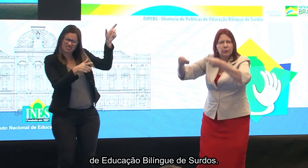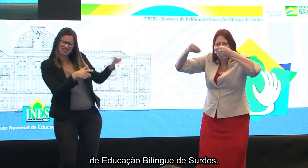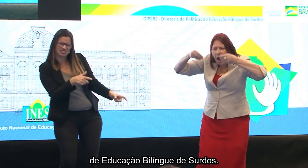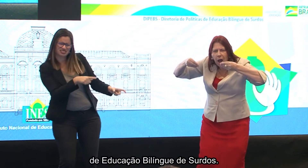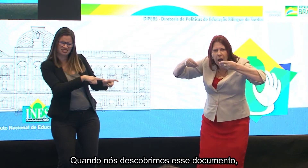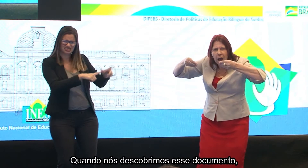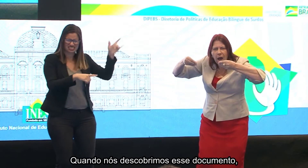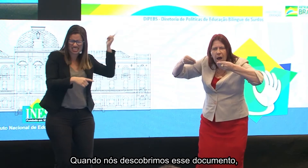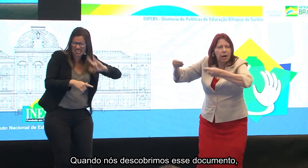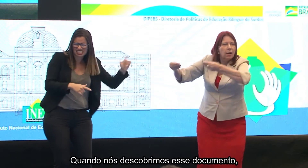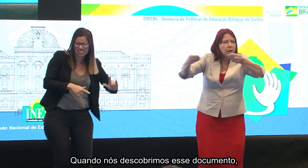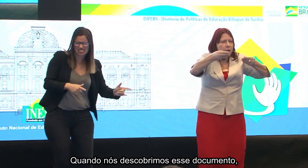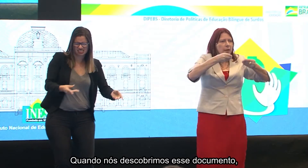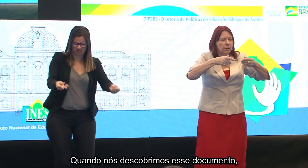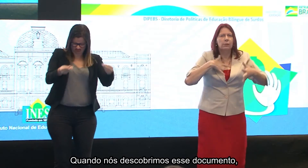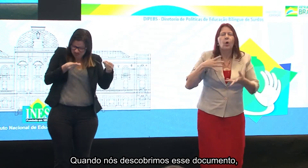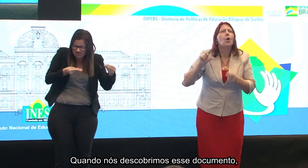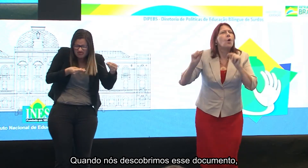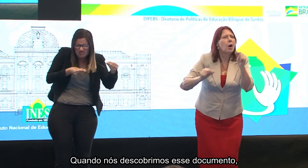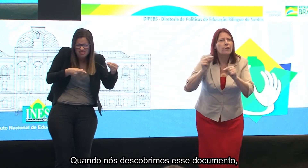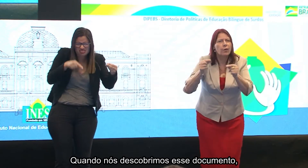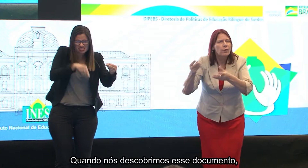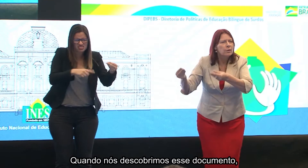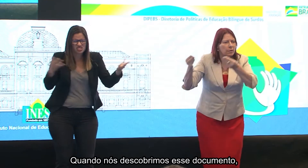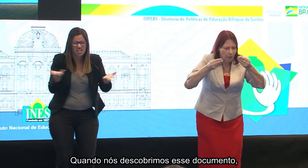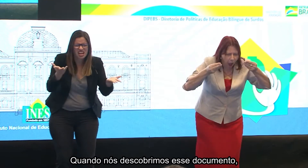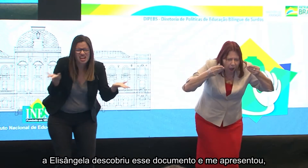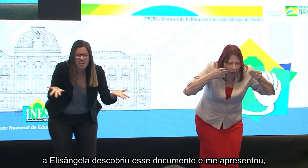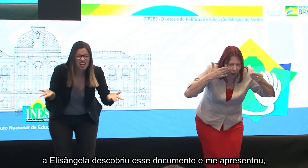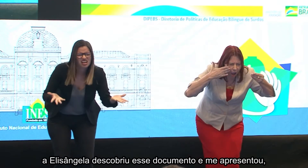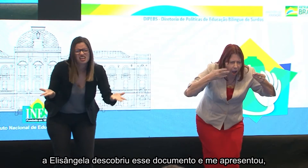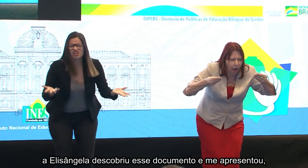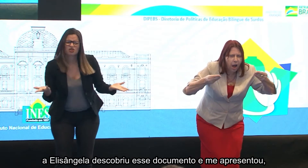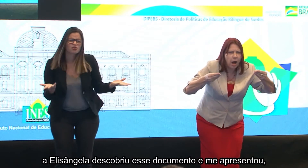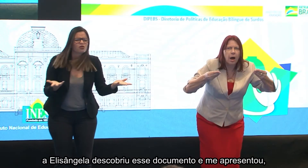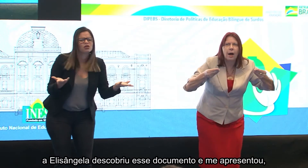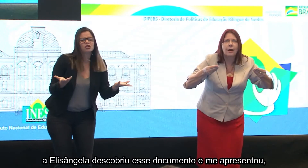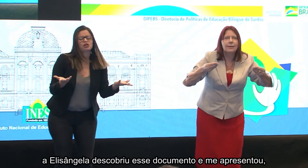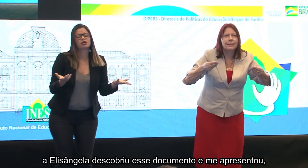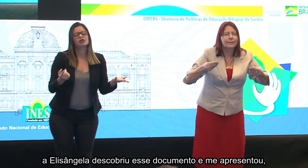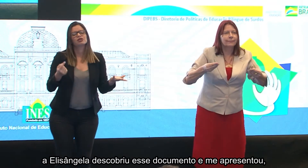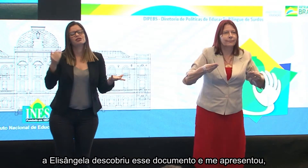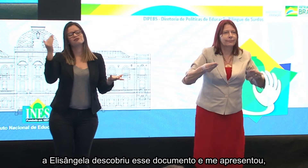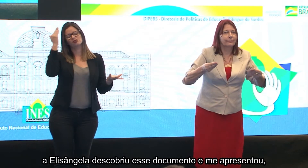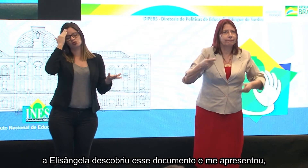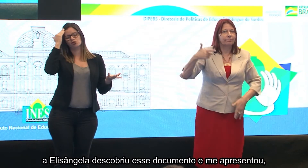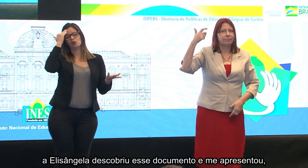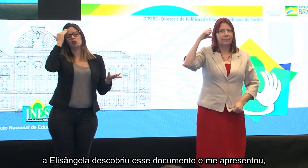Surdos. Quando nós descobrimos esse documento, a Elisângela descobriu esse documento e me apresentou,